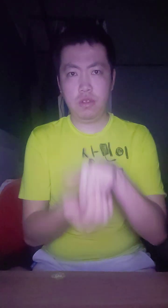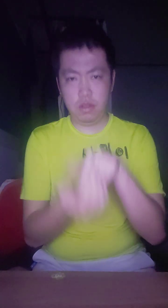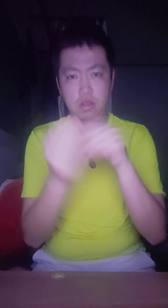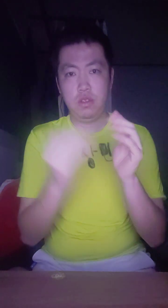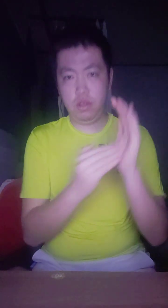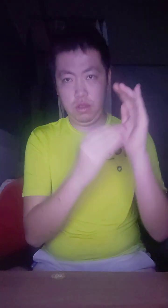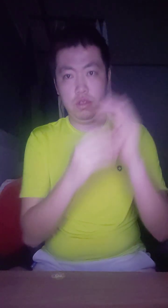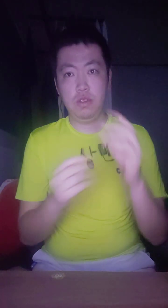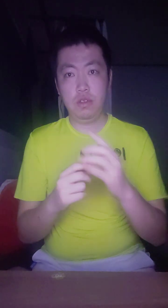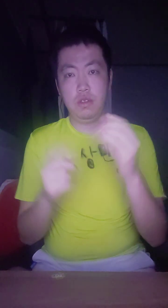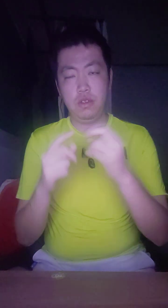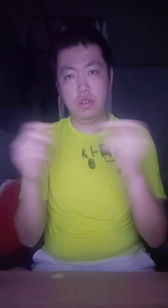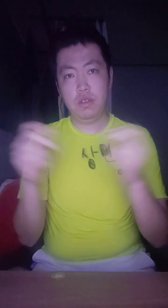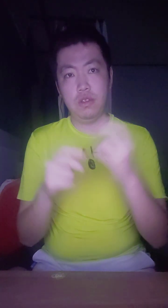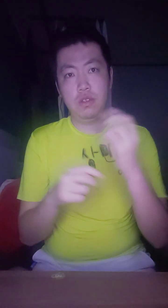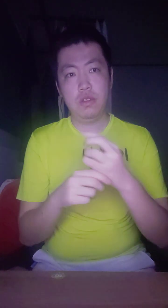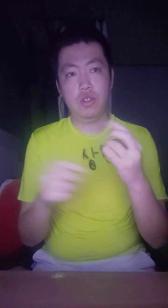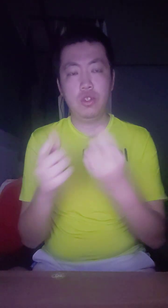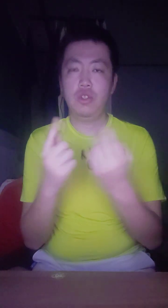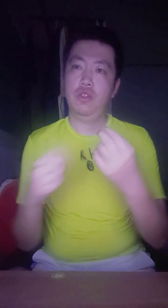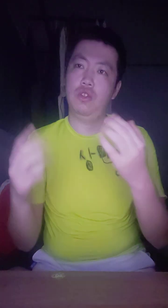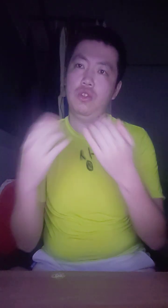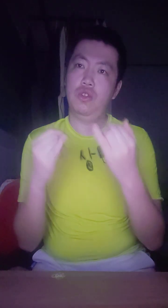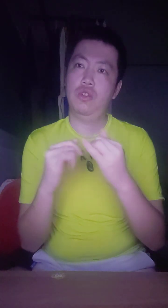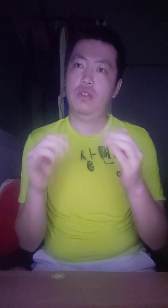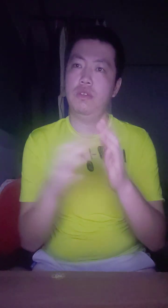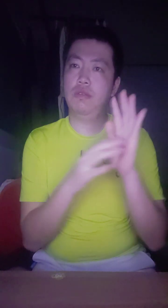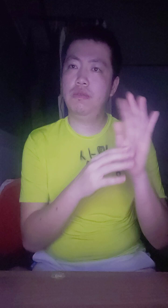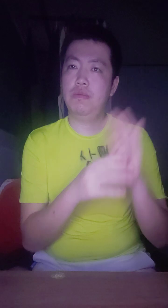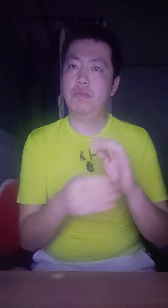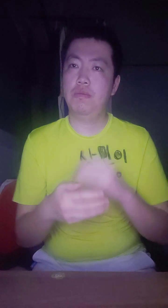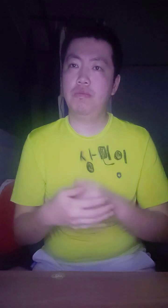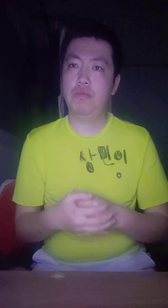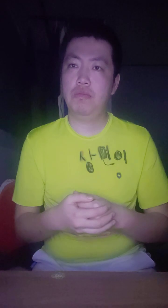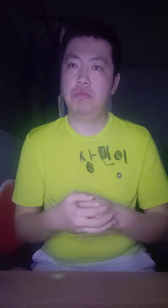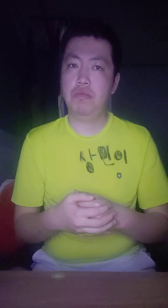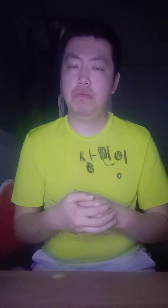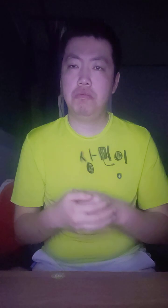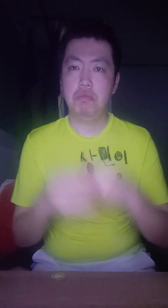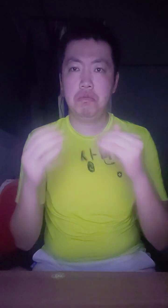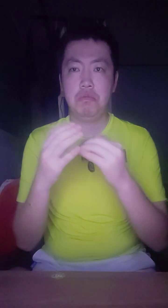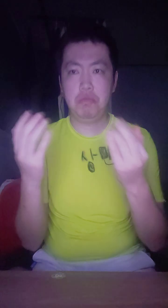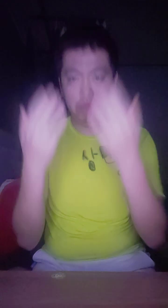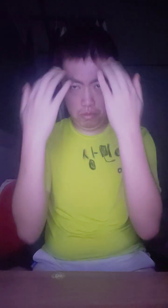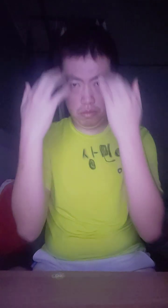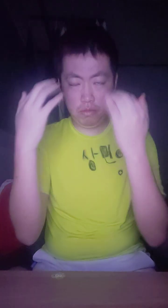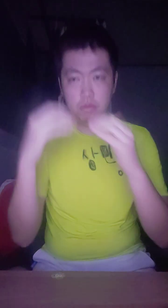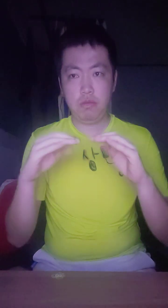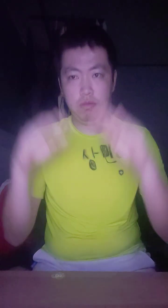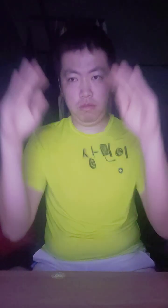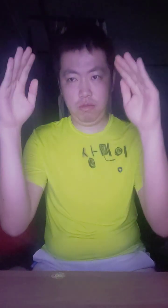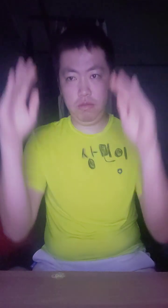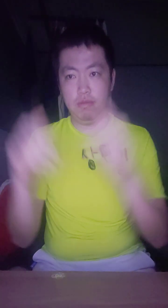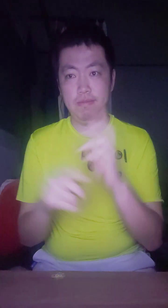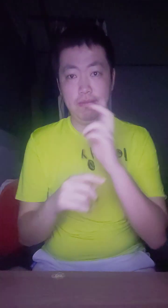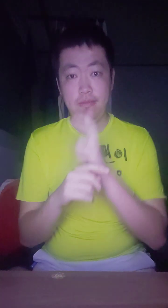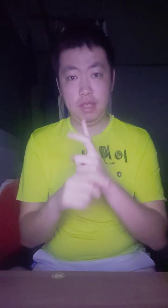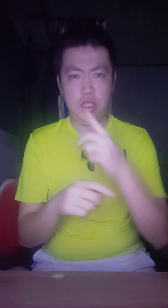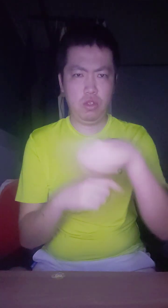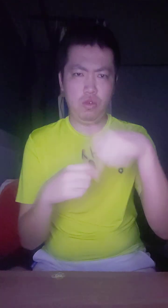주민 6명이 갇혀 119 구조대가 구조했습니다. 한전은 열대야로 전력 사용이 늘었고 변압기를 교체해야